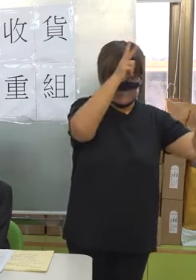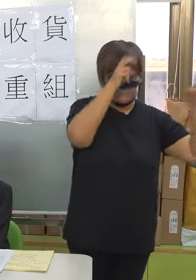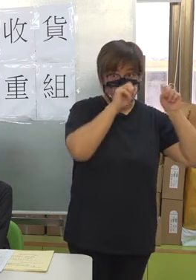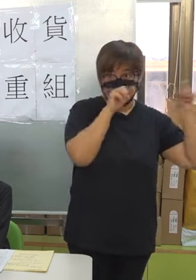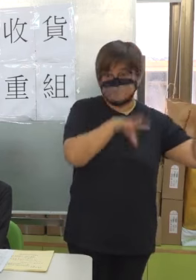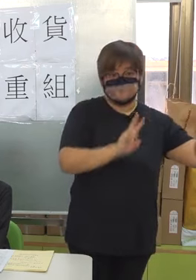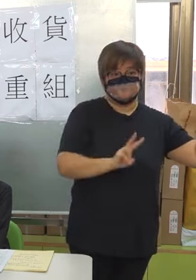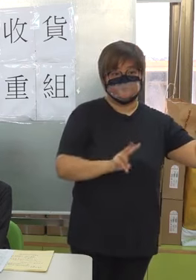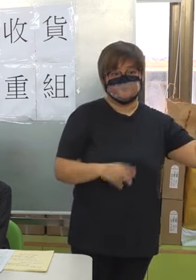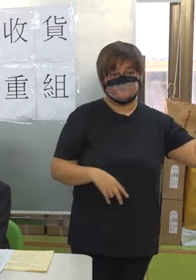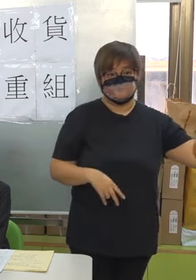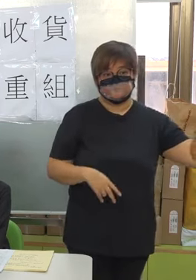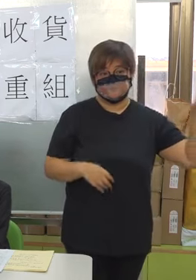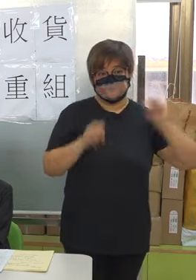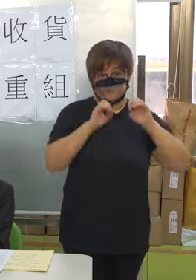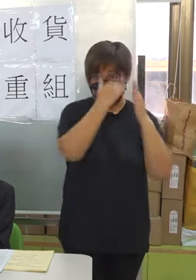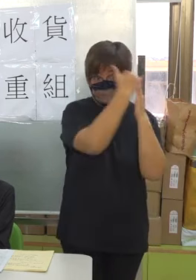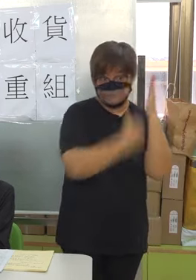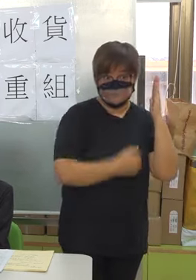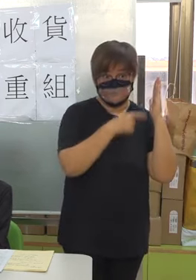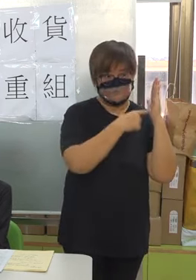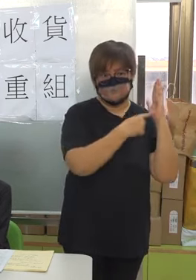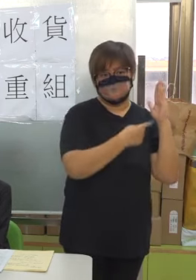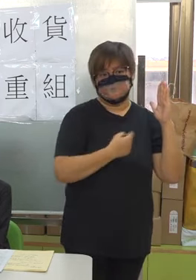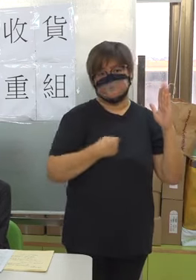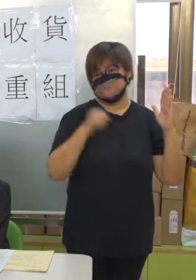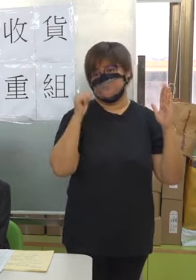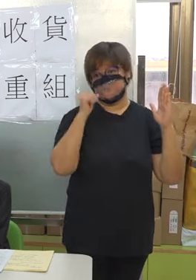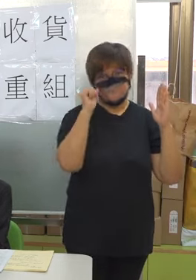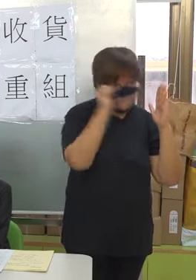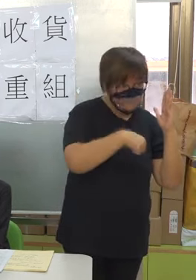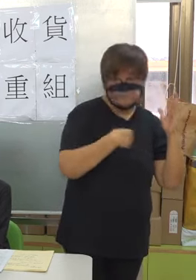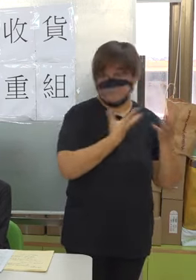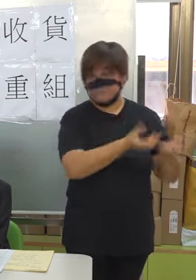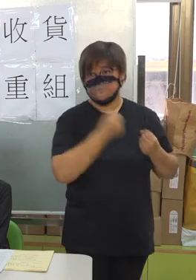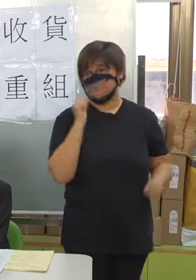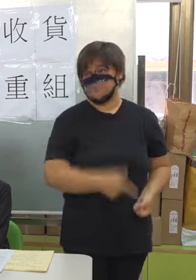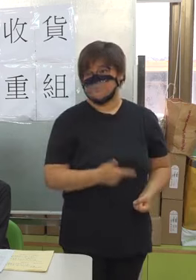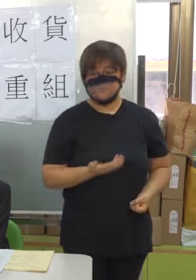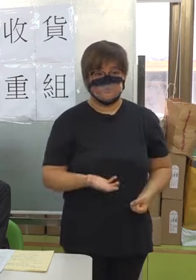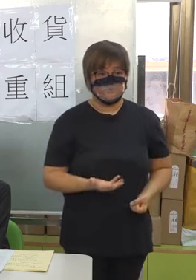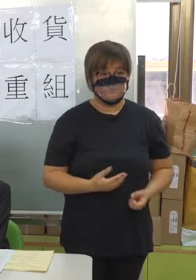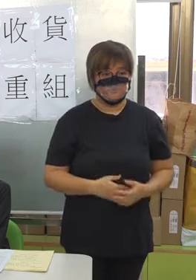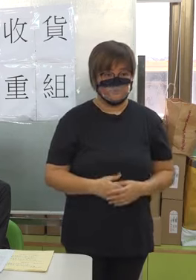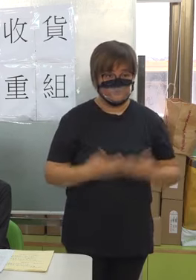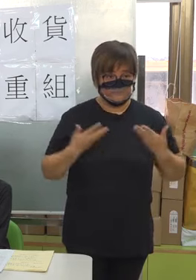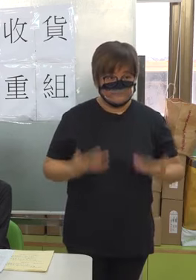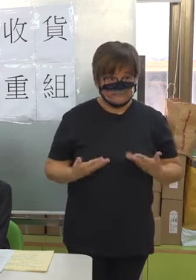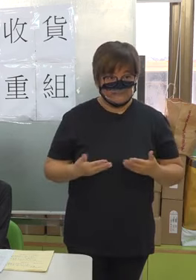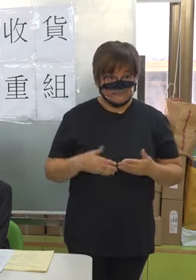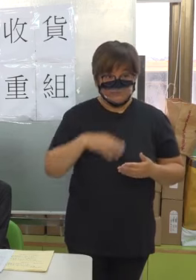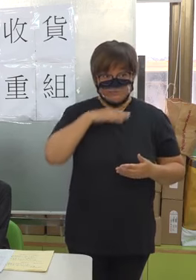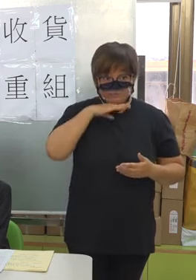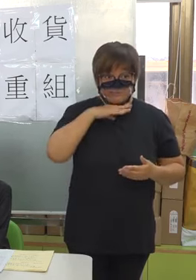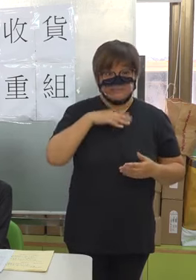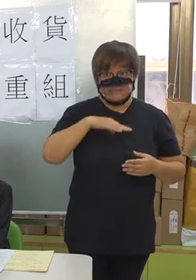嘅報告嘅。因為如果我哋喺之後回應嘅話，就只會係令到大家係針對份報告嘅內容繼續去討論